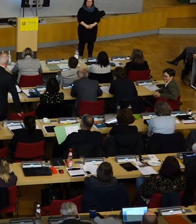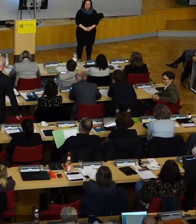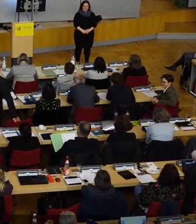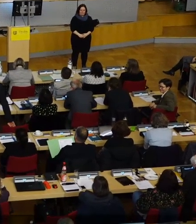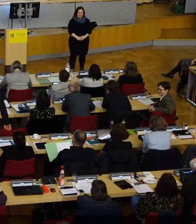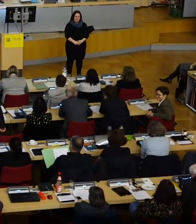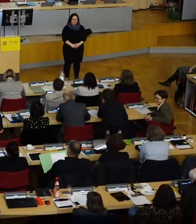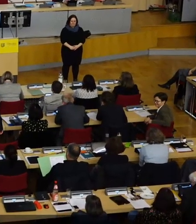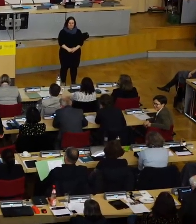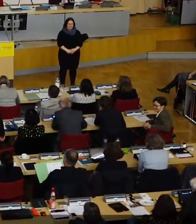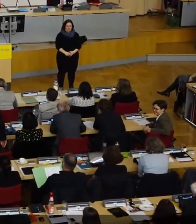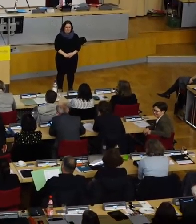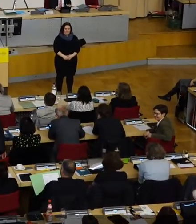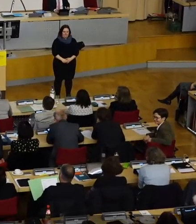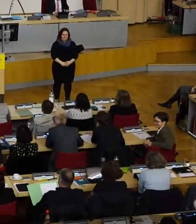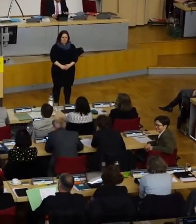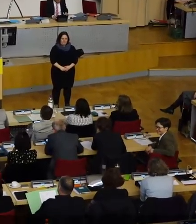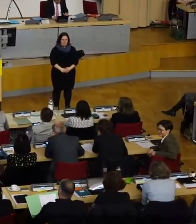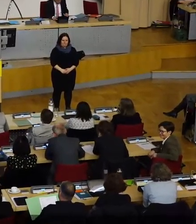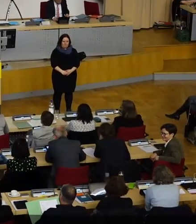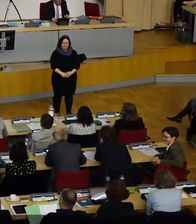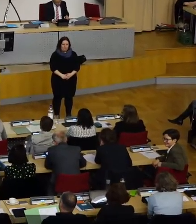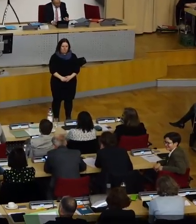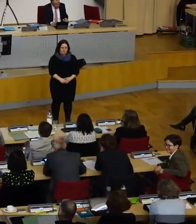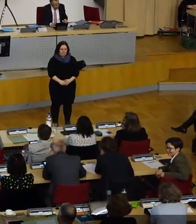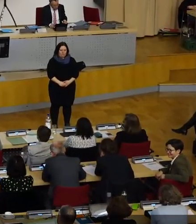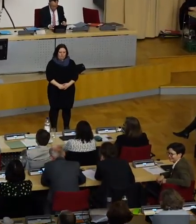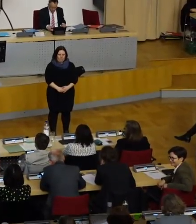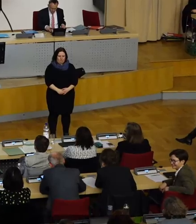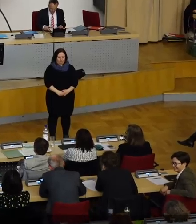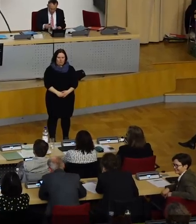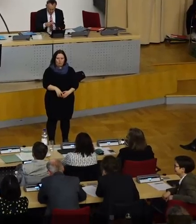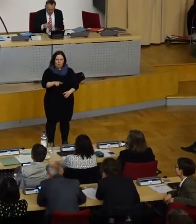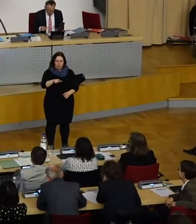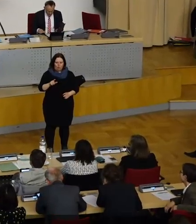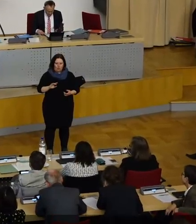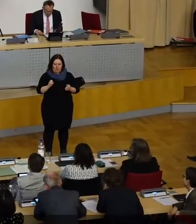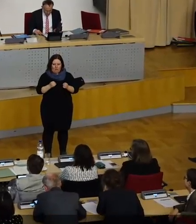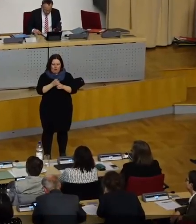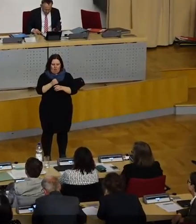Soweit nochmal. Nee, jetzt Schluss. Ich gehe jetzt nie in die Debatte rein, soweit nochmal eine persönliche Erklärung. Wir steigen ein.